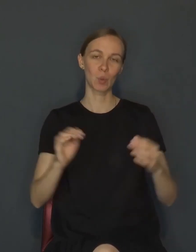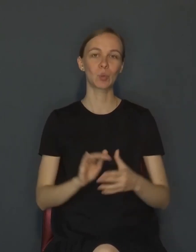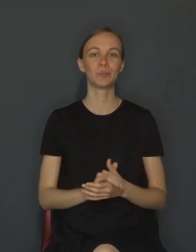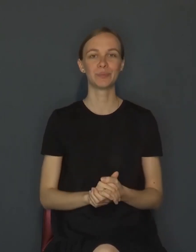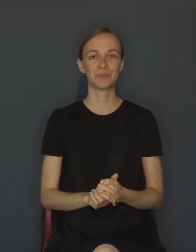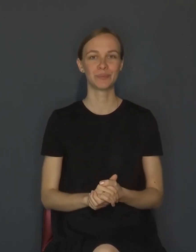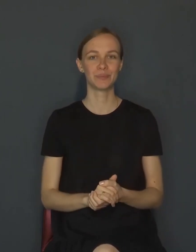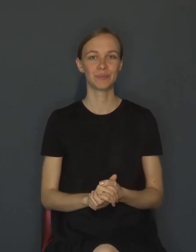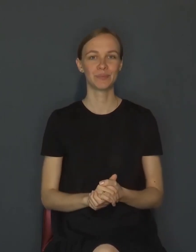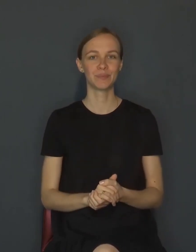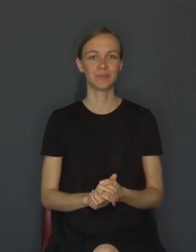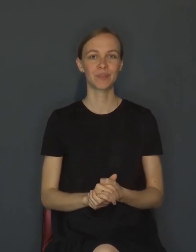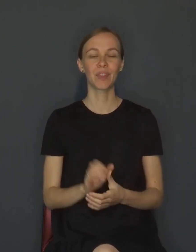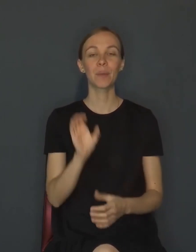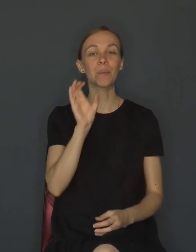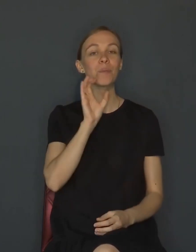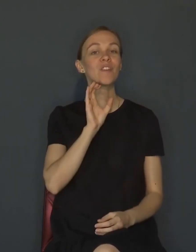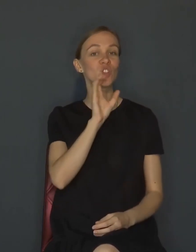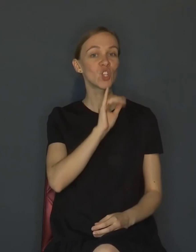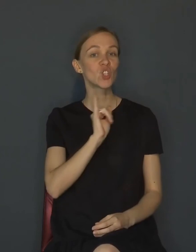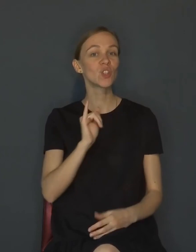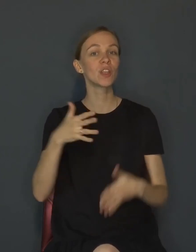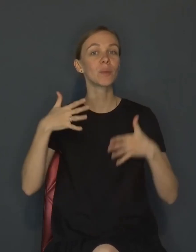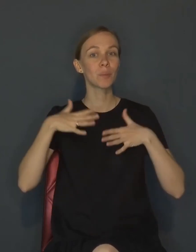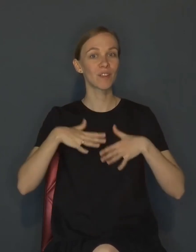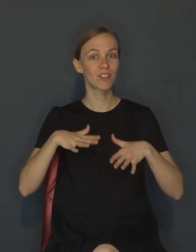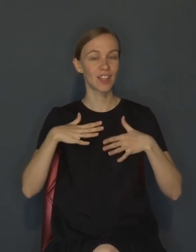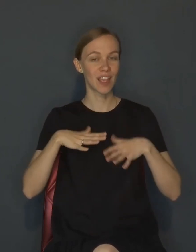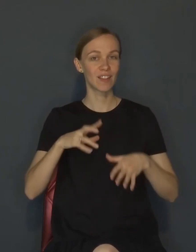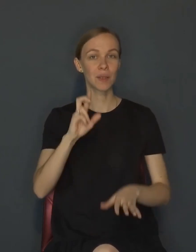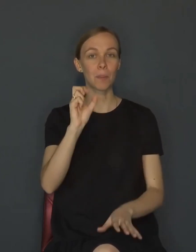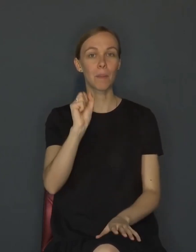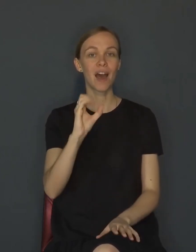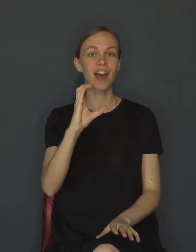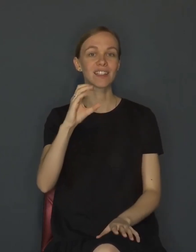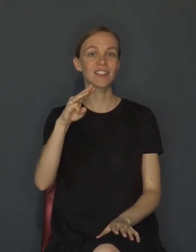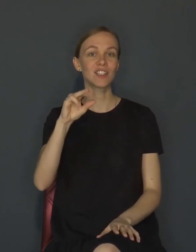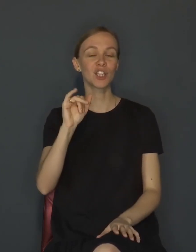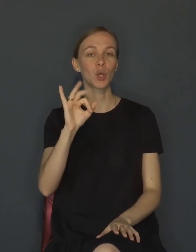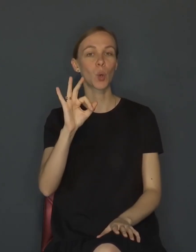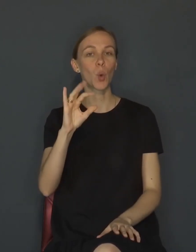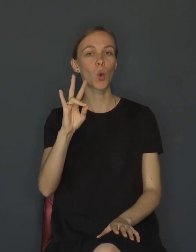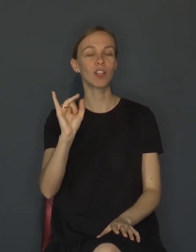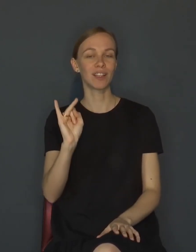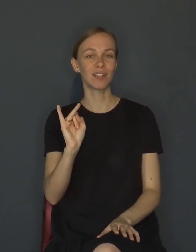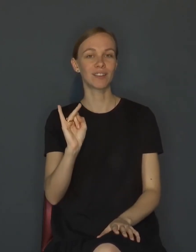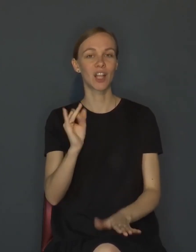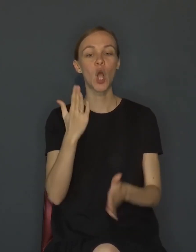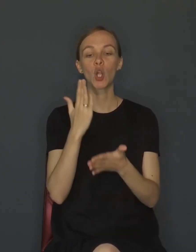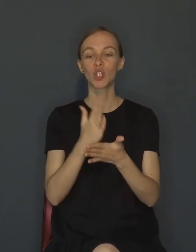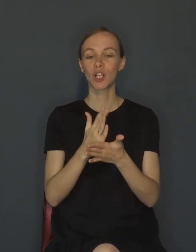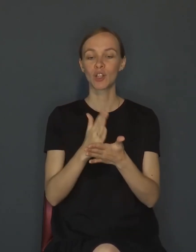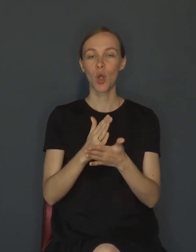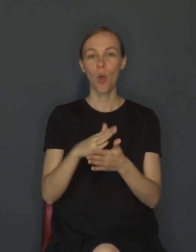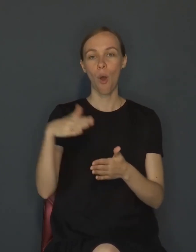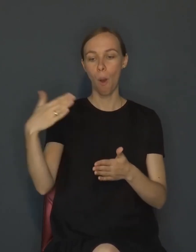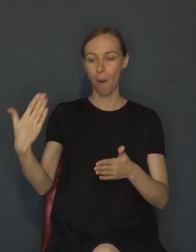– північний і південний бастіони, розташовані обабіч надбрамного